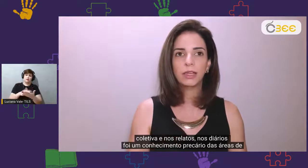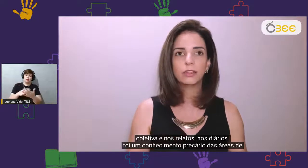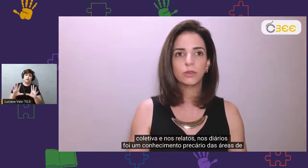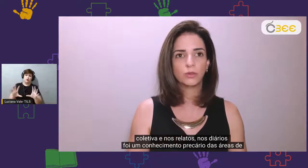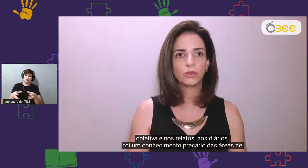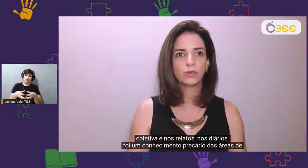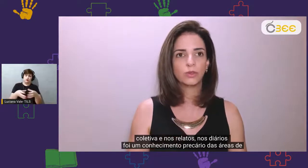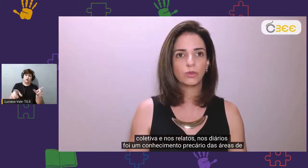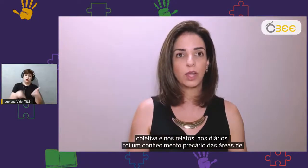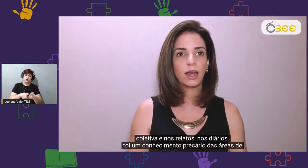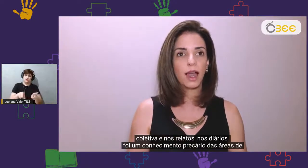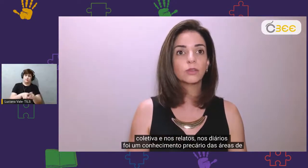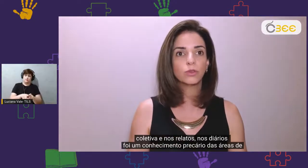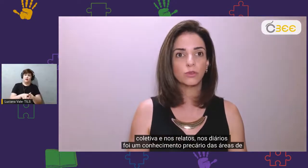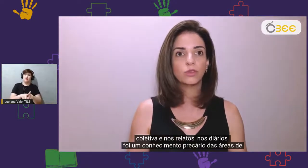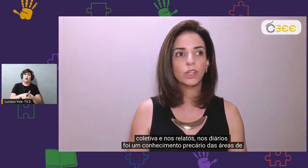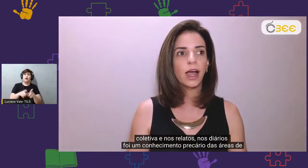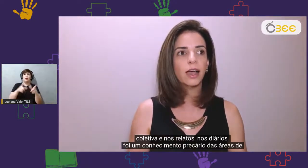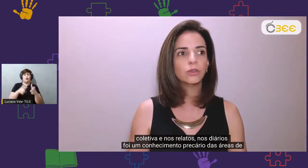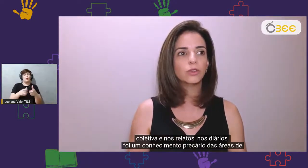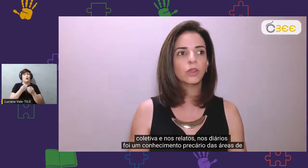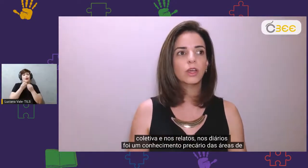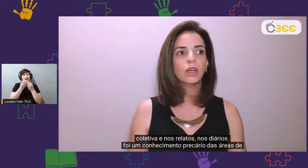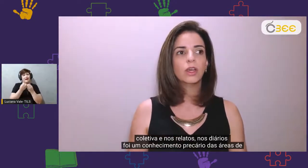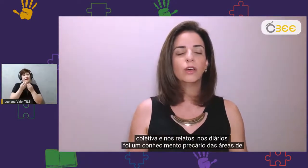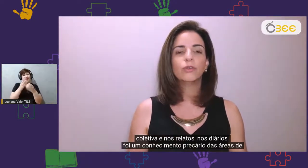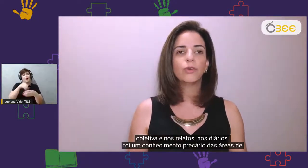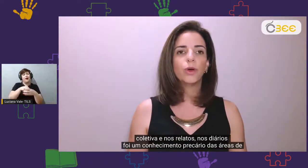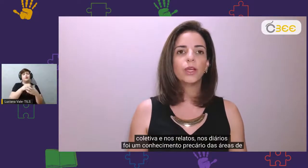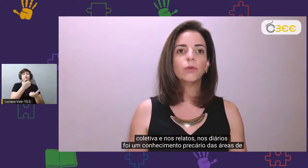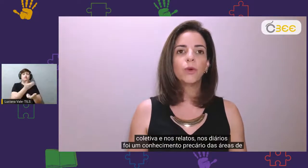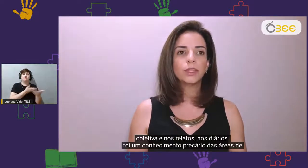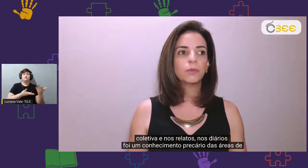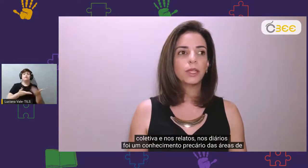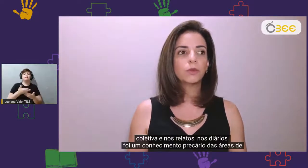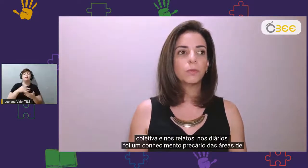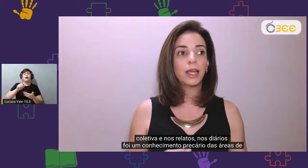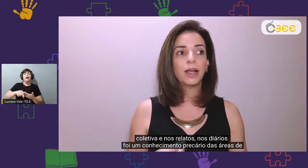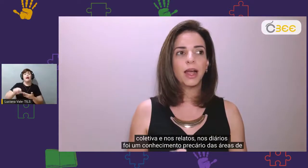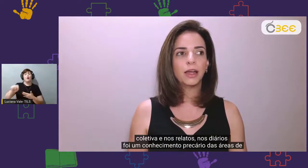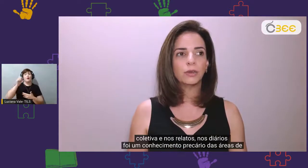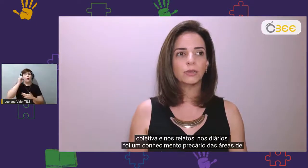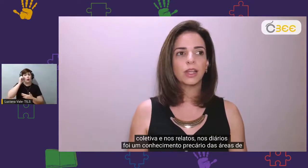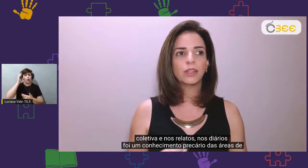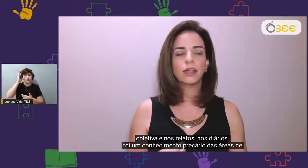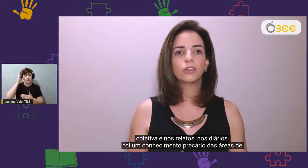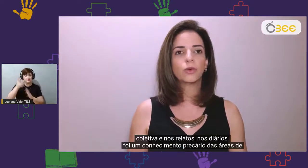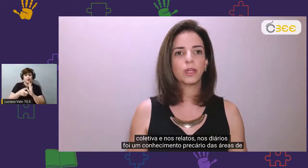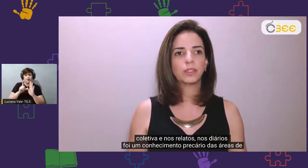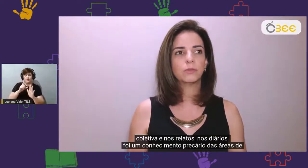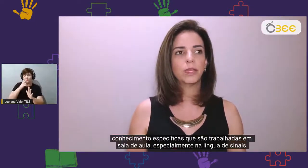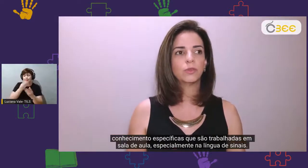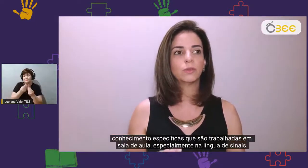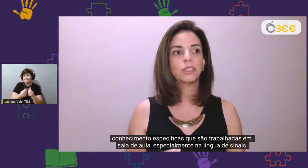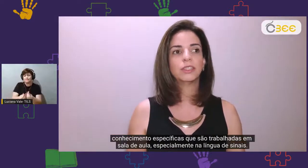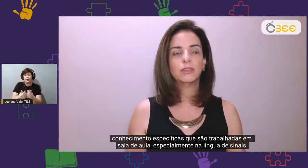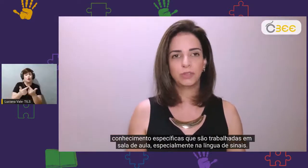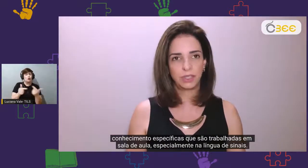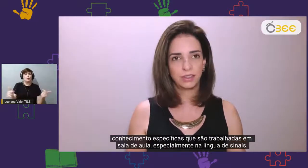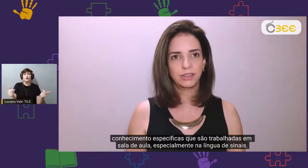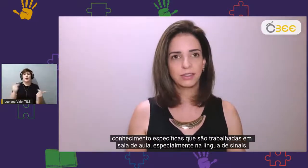e também nos relatos, nos diários, foi um conhecimento precário das áreas de